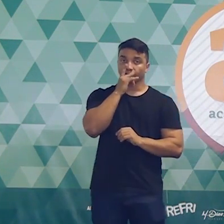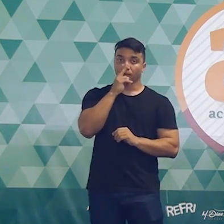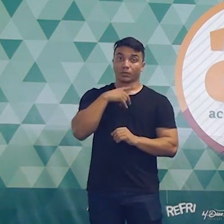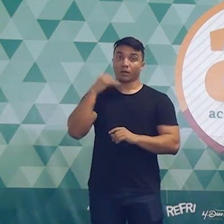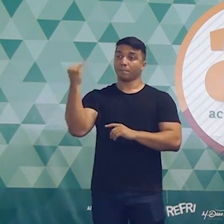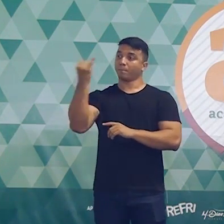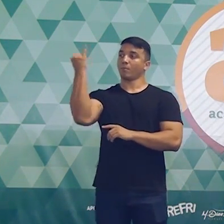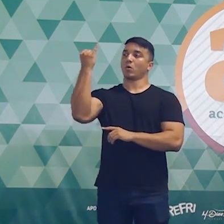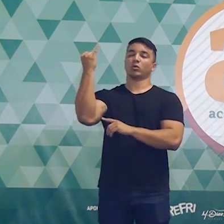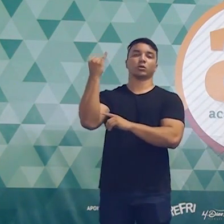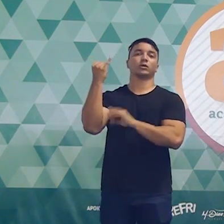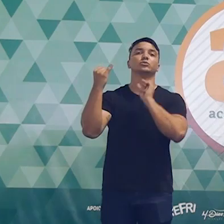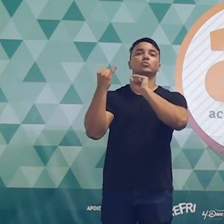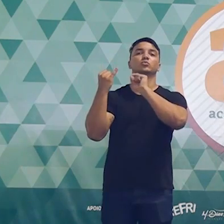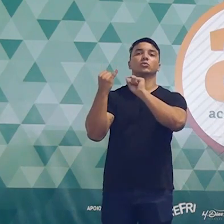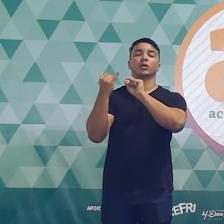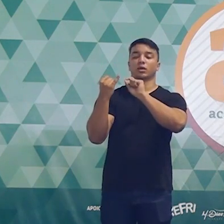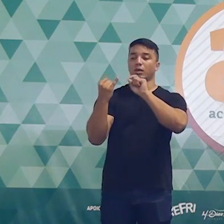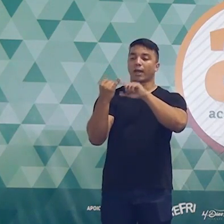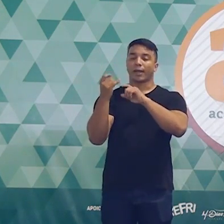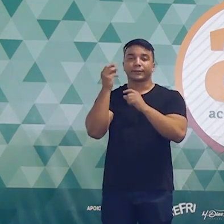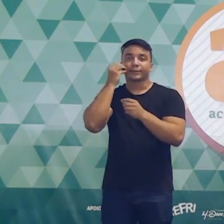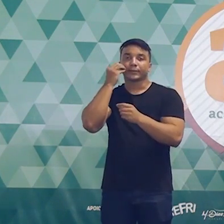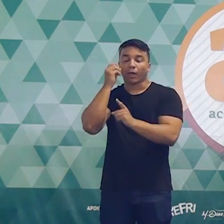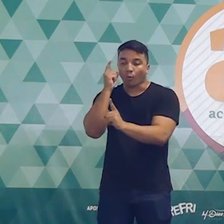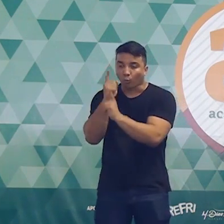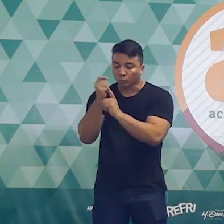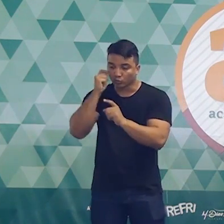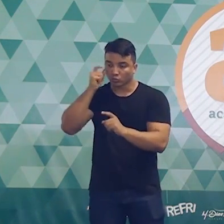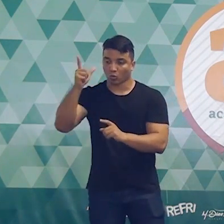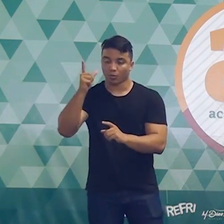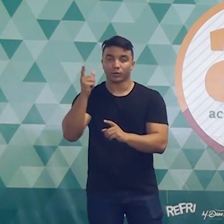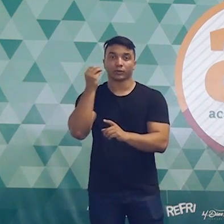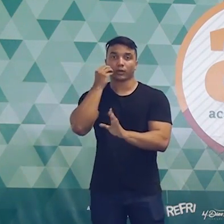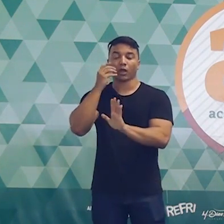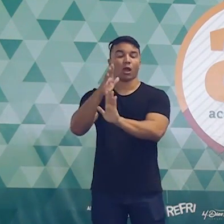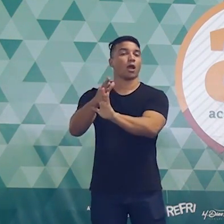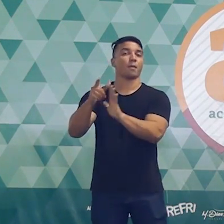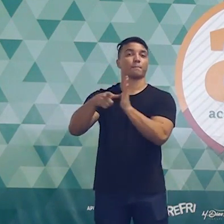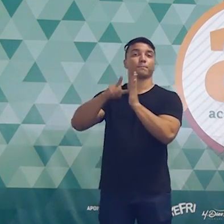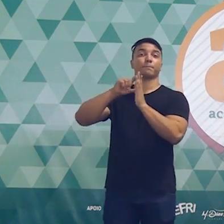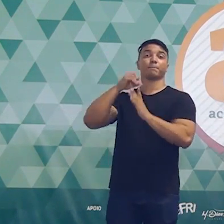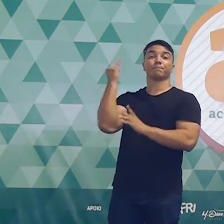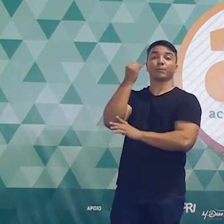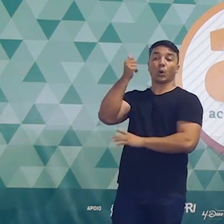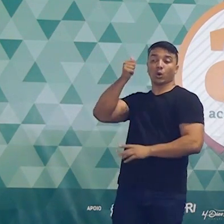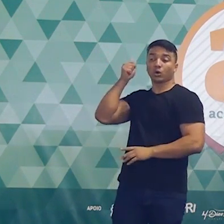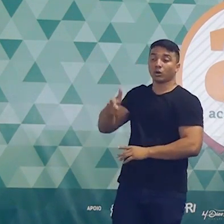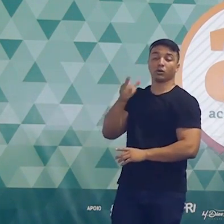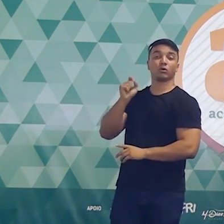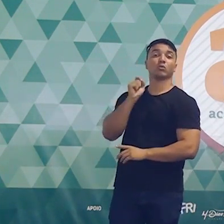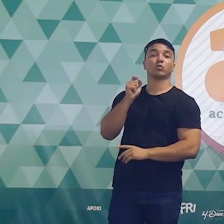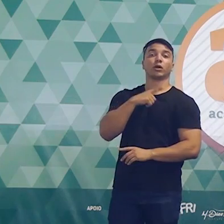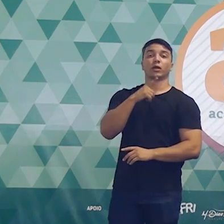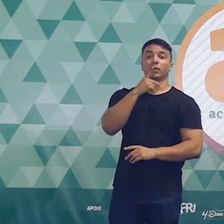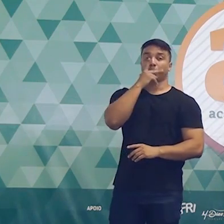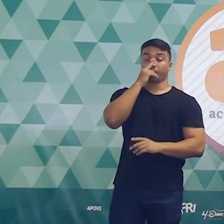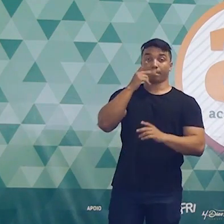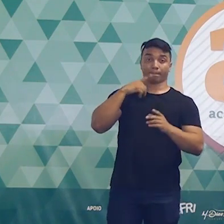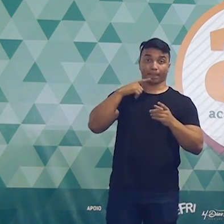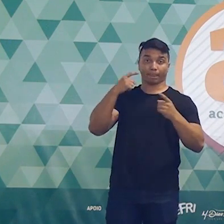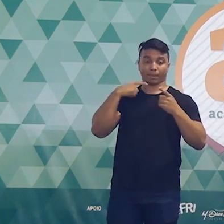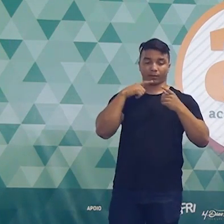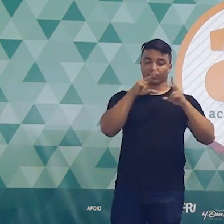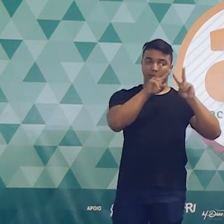mais importante do que tentar adivinhar qual é o tema do próximo final de semana, é você entender que independentemente